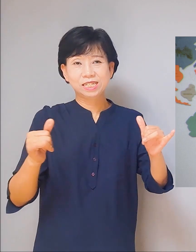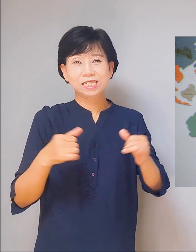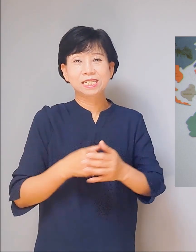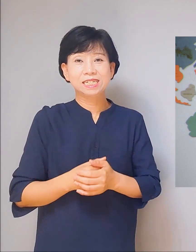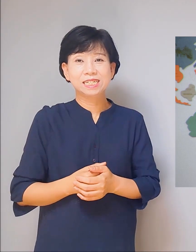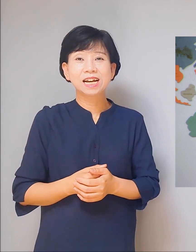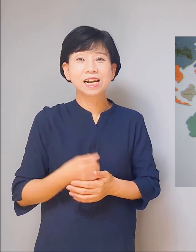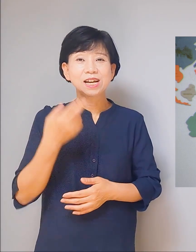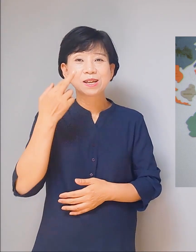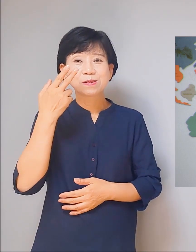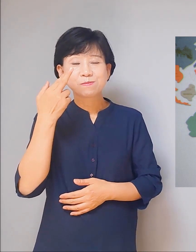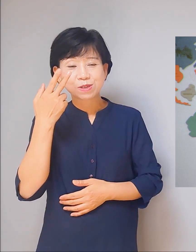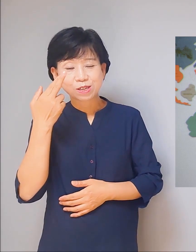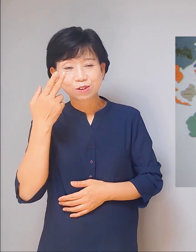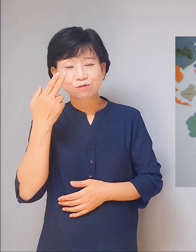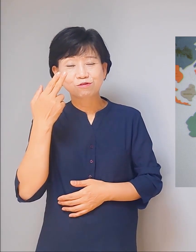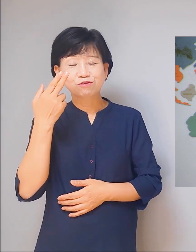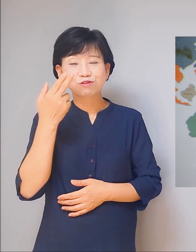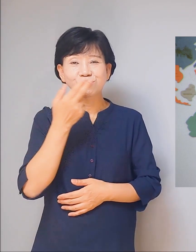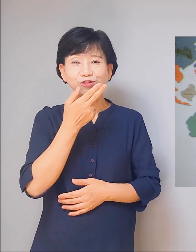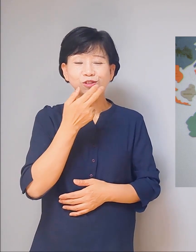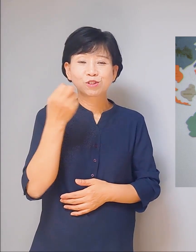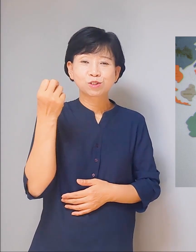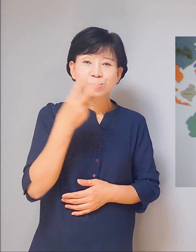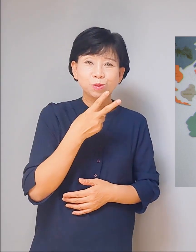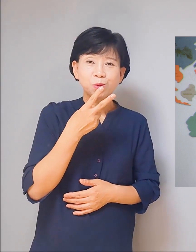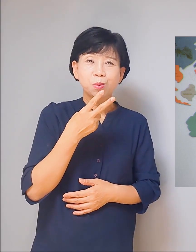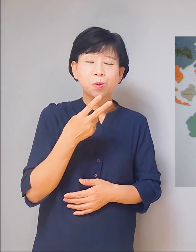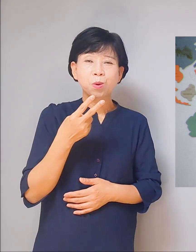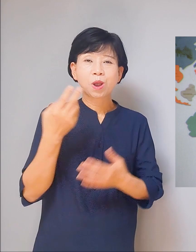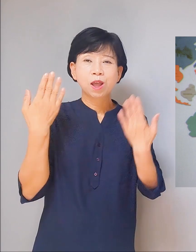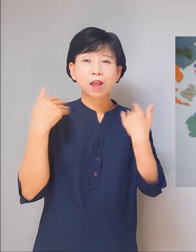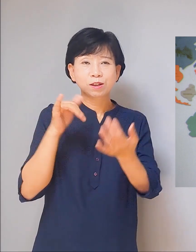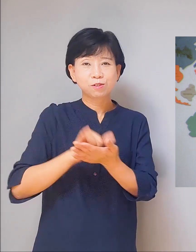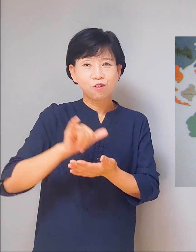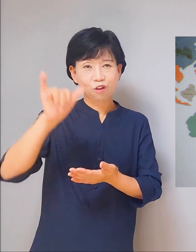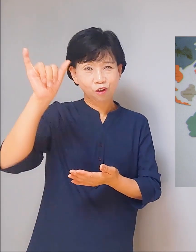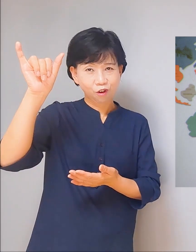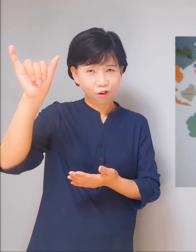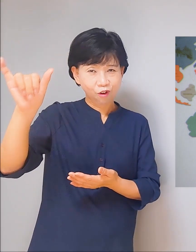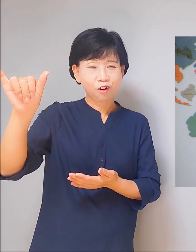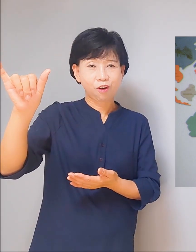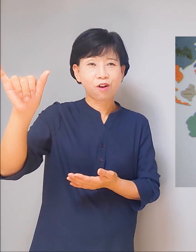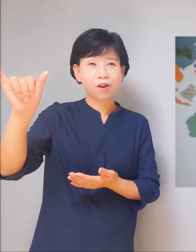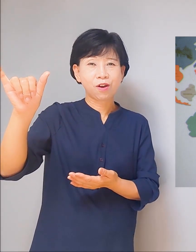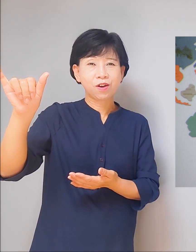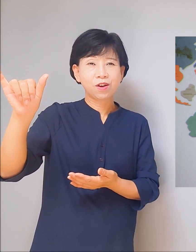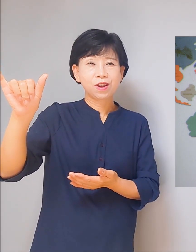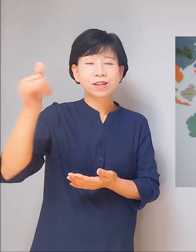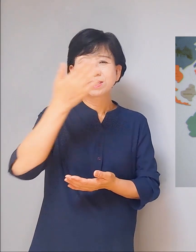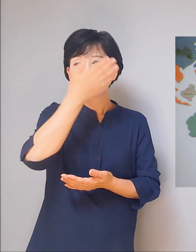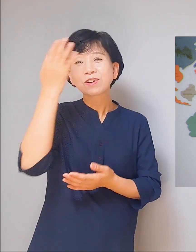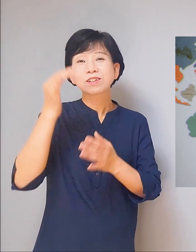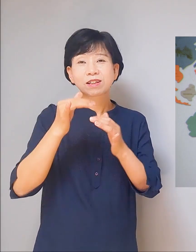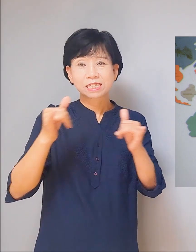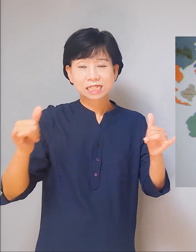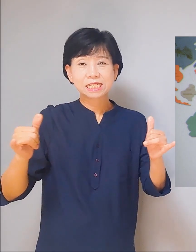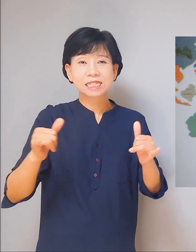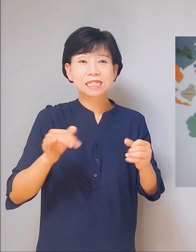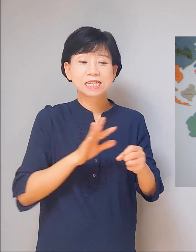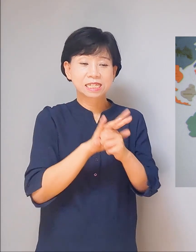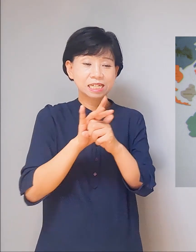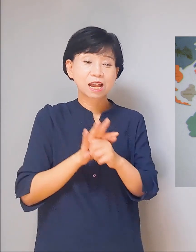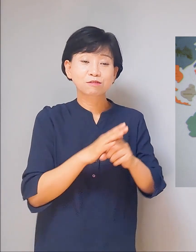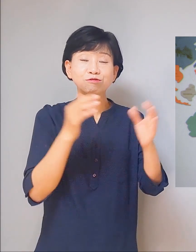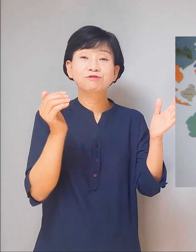청년도 있고 또 우리 유학 간 청년들도 있고, 네, 그래서 이 청년들이 자비량으로 우리 한국에 이제 코로나가 지나고